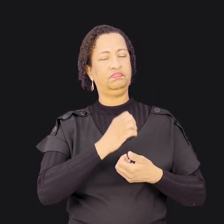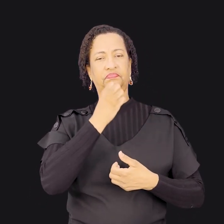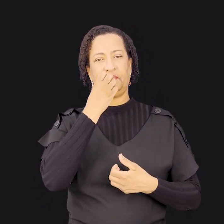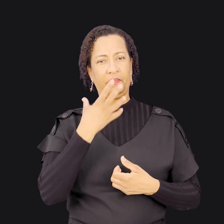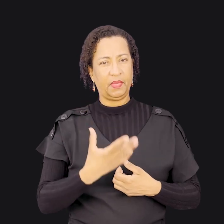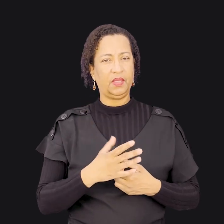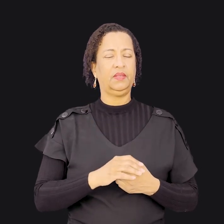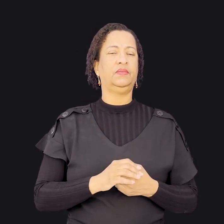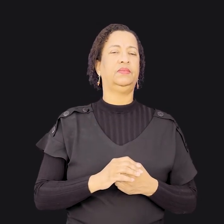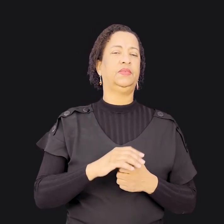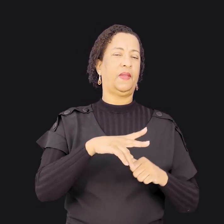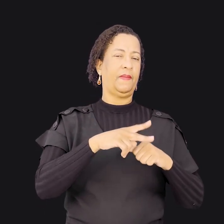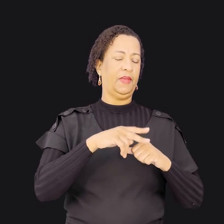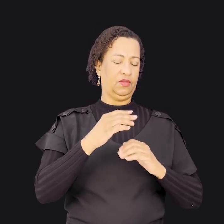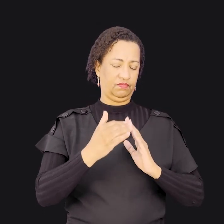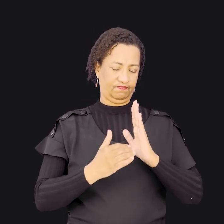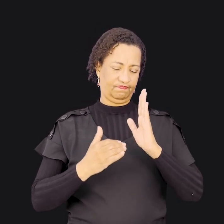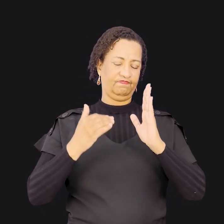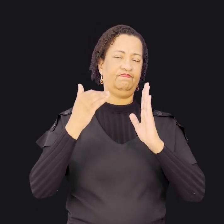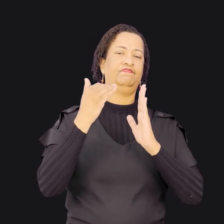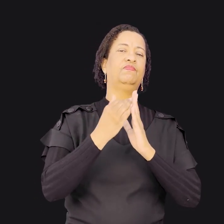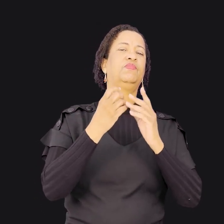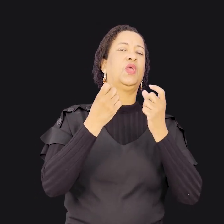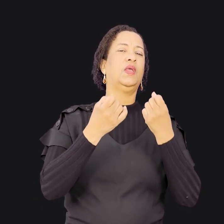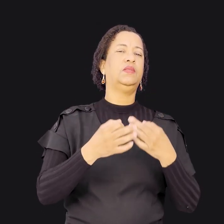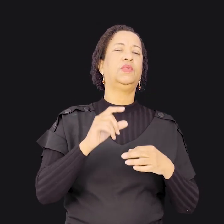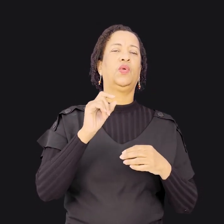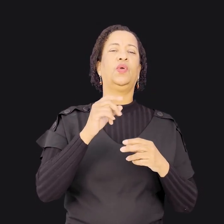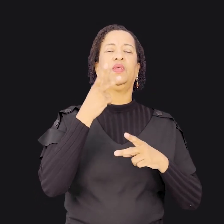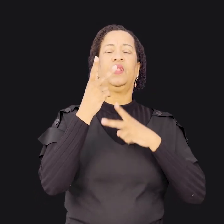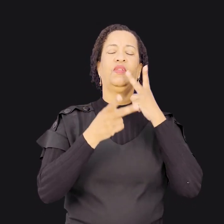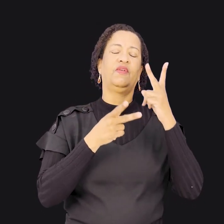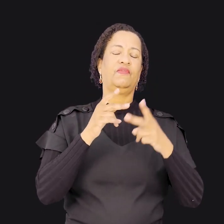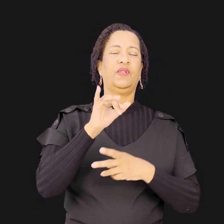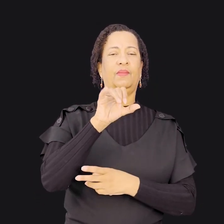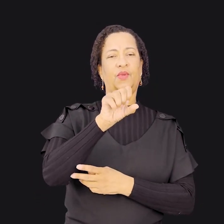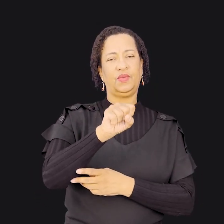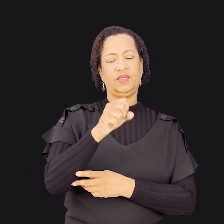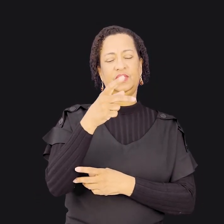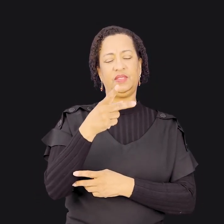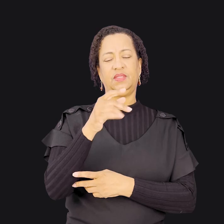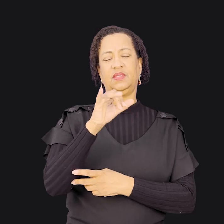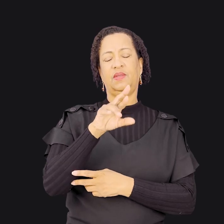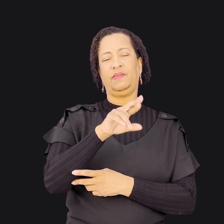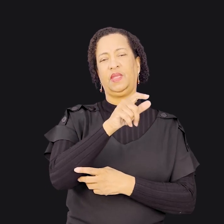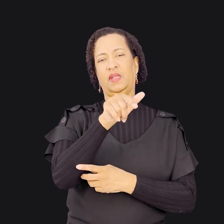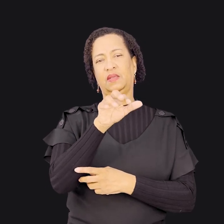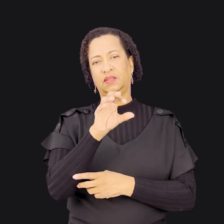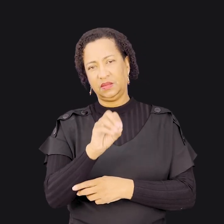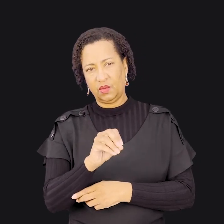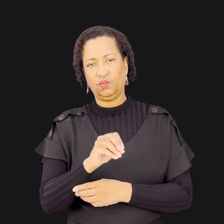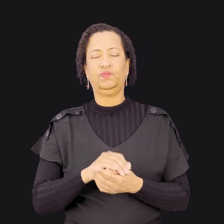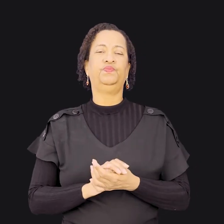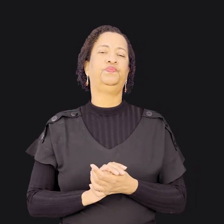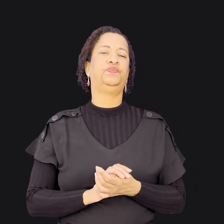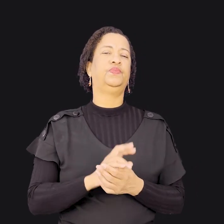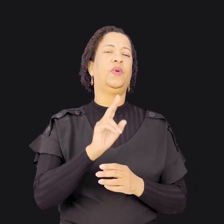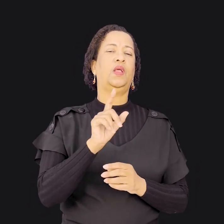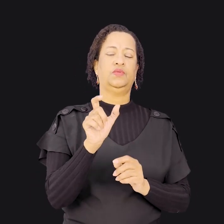bem. Pedro vai um pouco além e explica o que eles querem dizer por inspiração. Pedro usa a palavra grega phero. Phero é